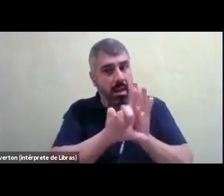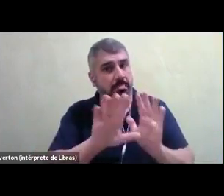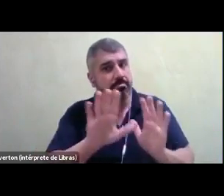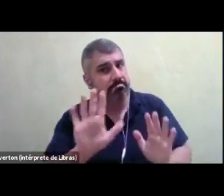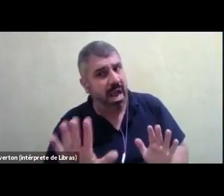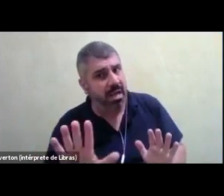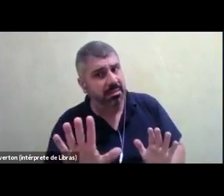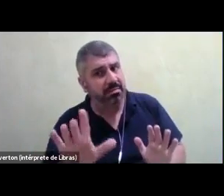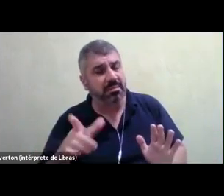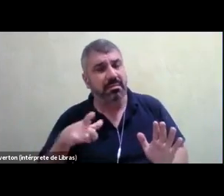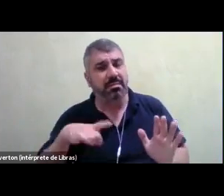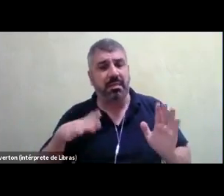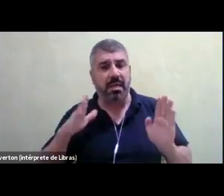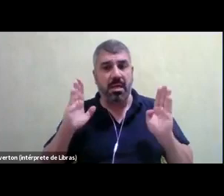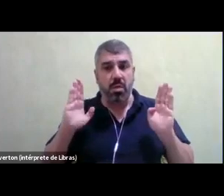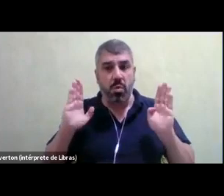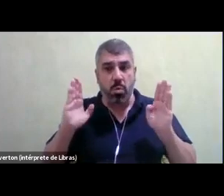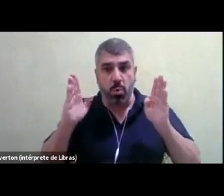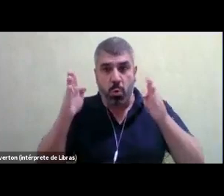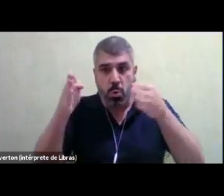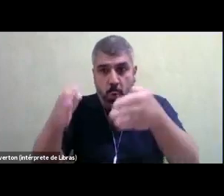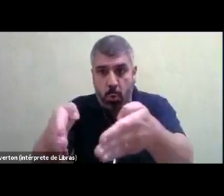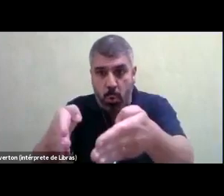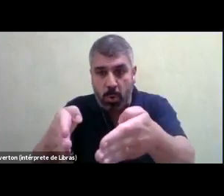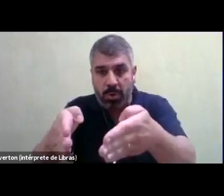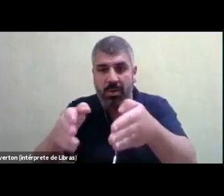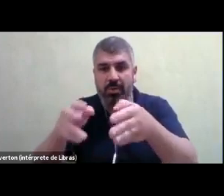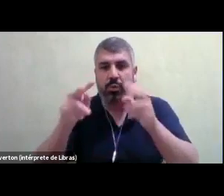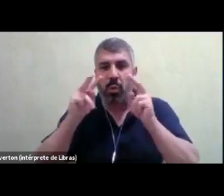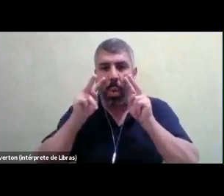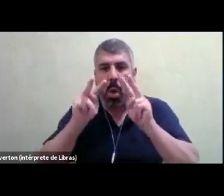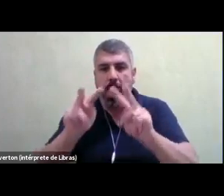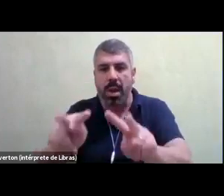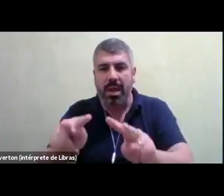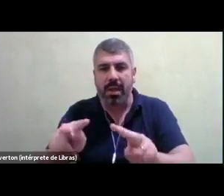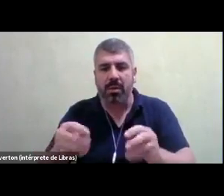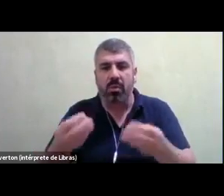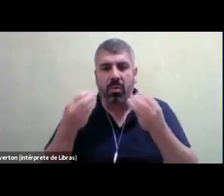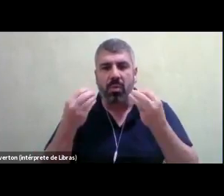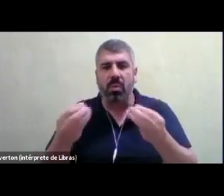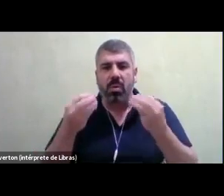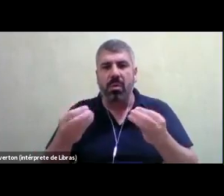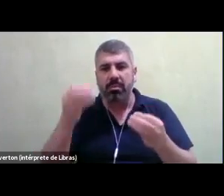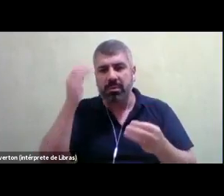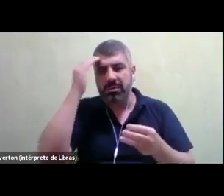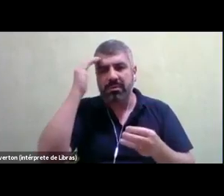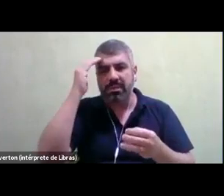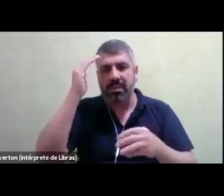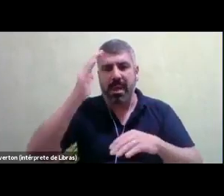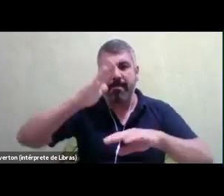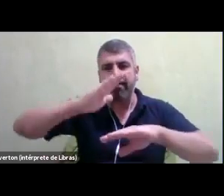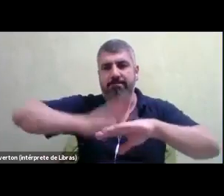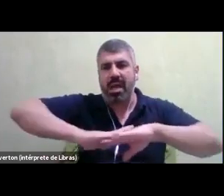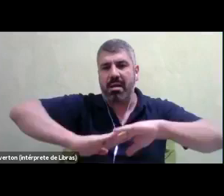justamente direcionando o olhar, né, direcionando a interpretação das práticas